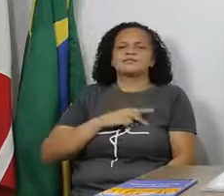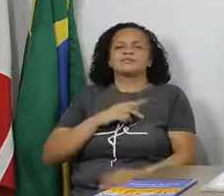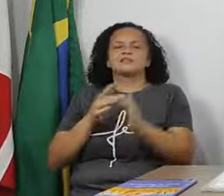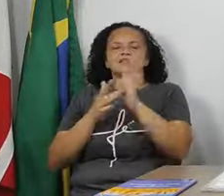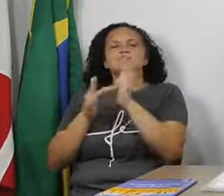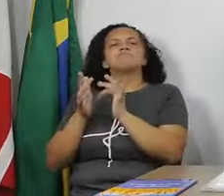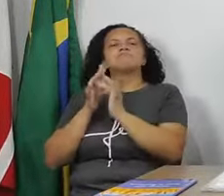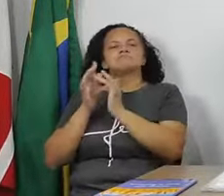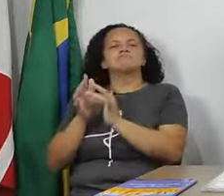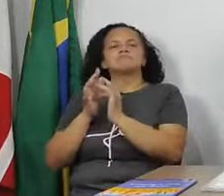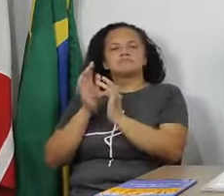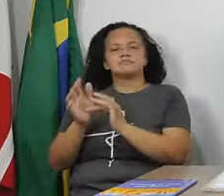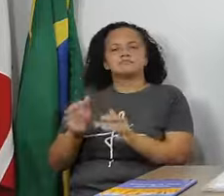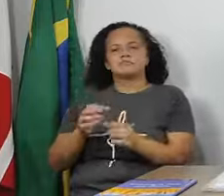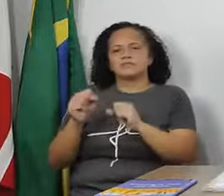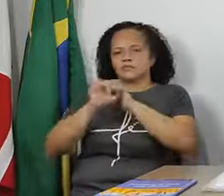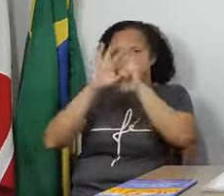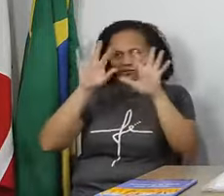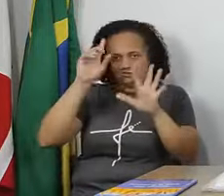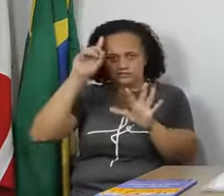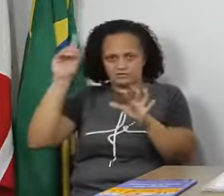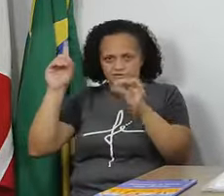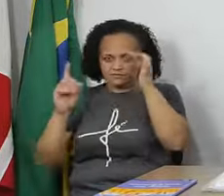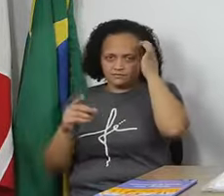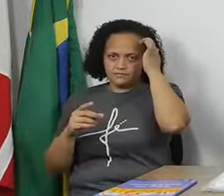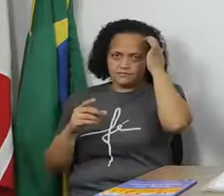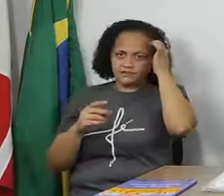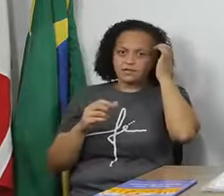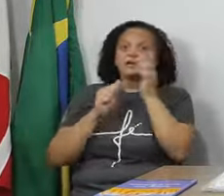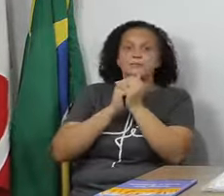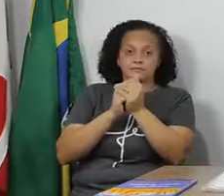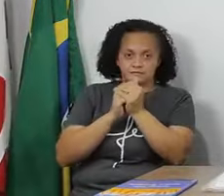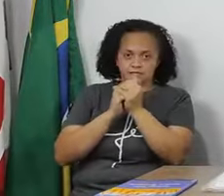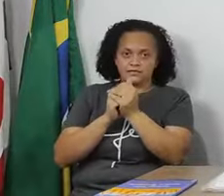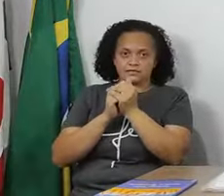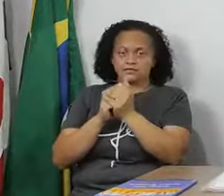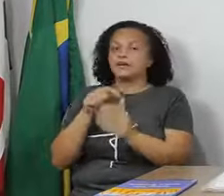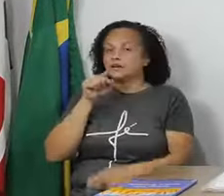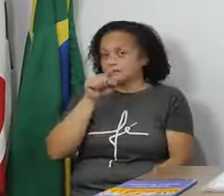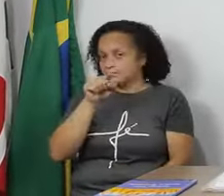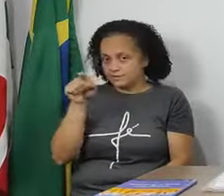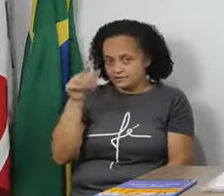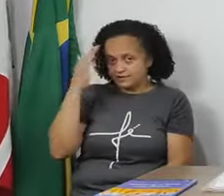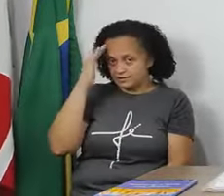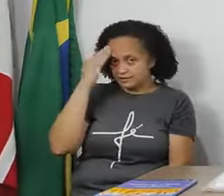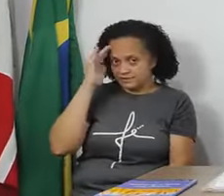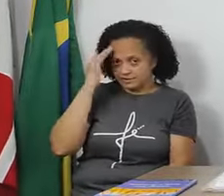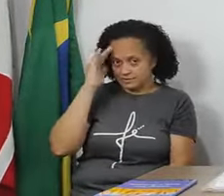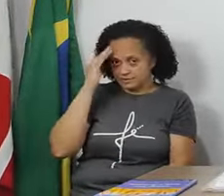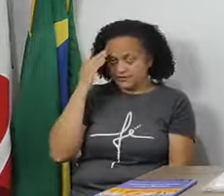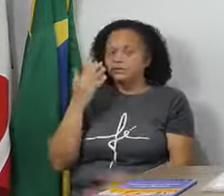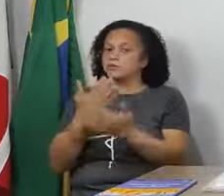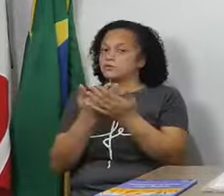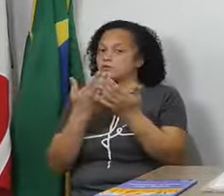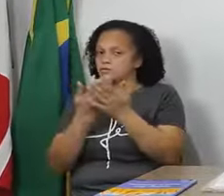Cristo. Aleluia! Glória a Deus! Amém? Vocês compreenderam o seminário de